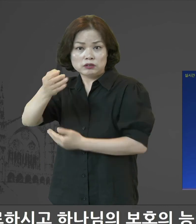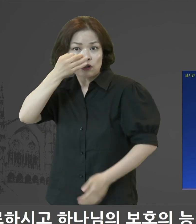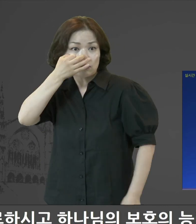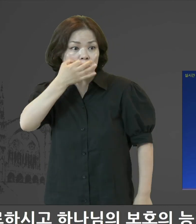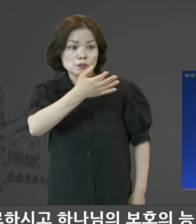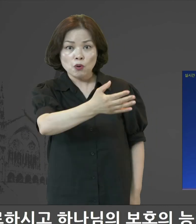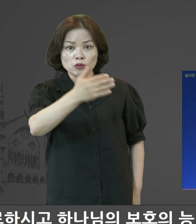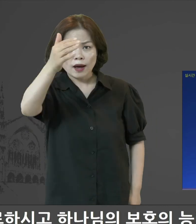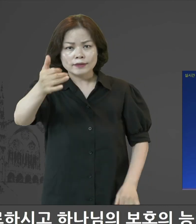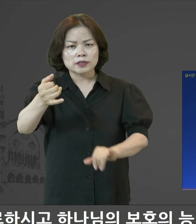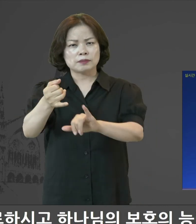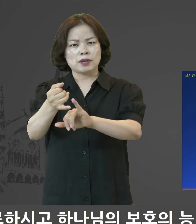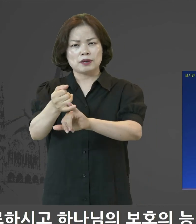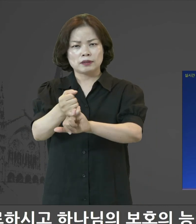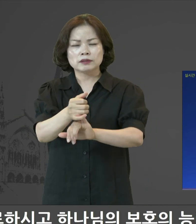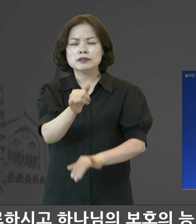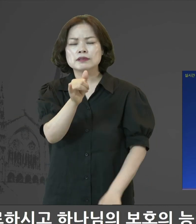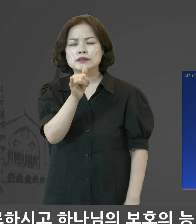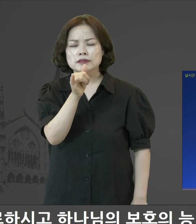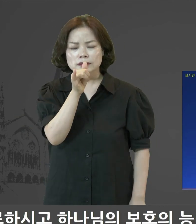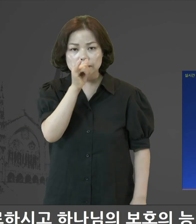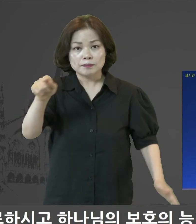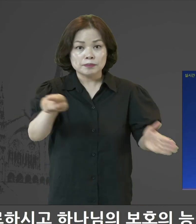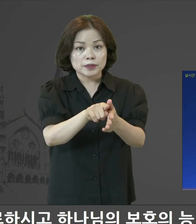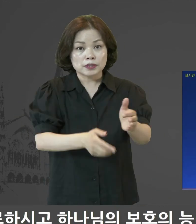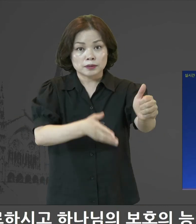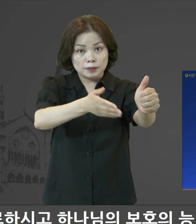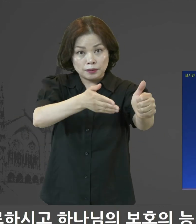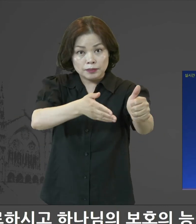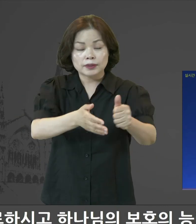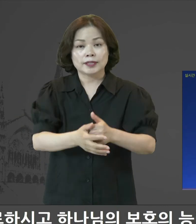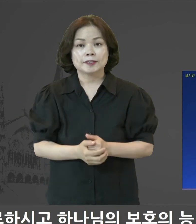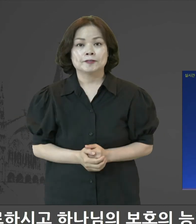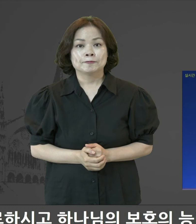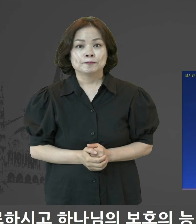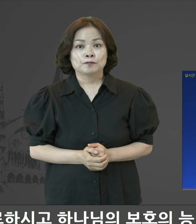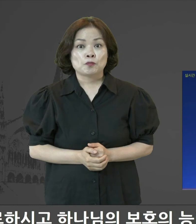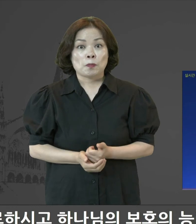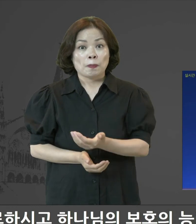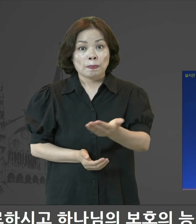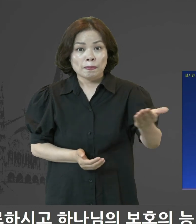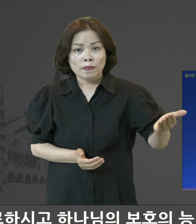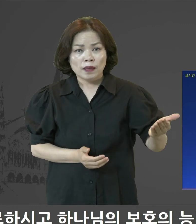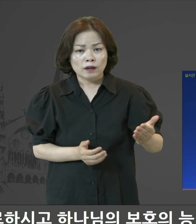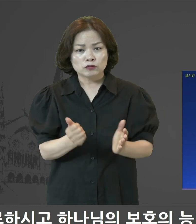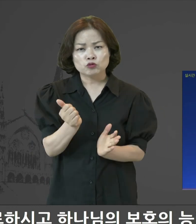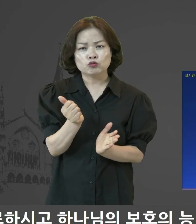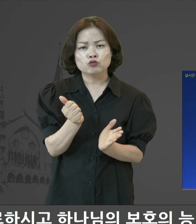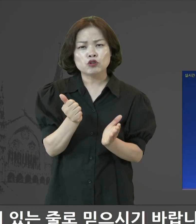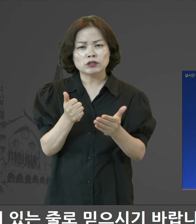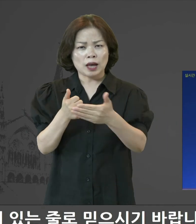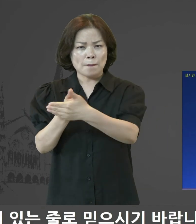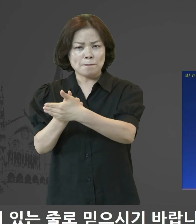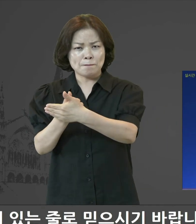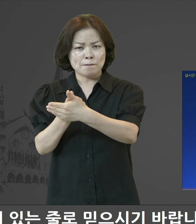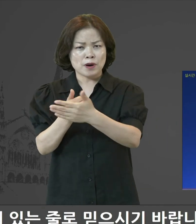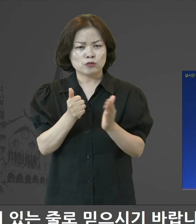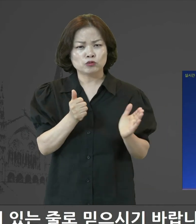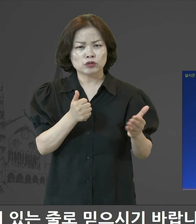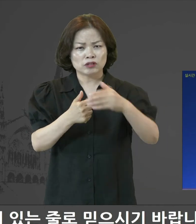그런 하나님의 약속이 있는 줄도 믿으시기 바랍니다. 여러분, 우겨쌈을 당한다 그러죠.